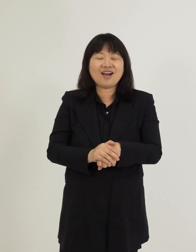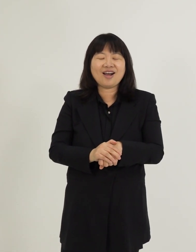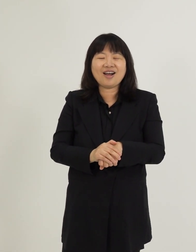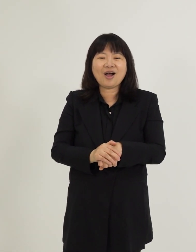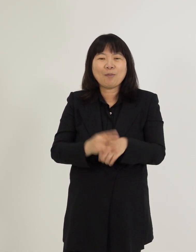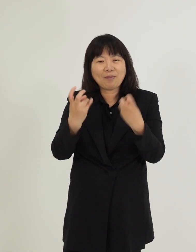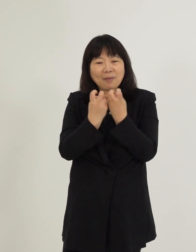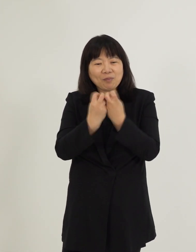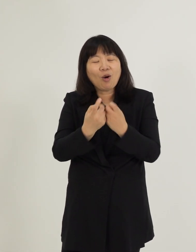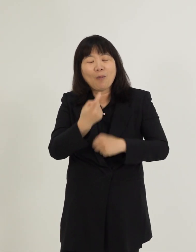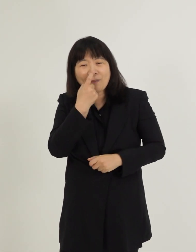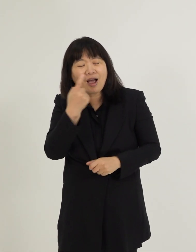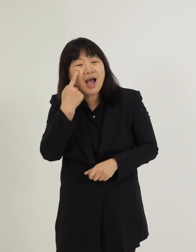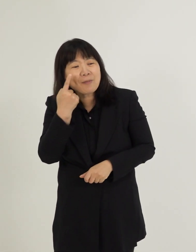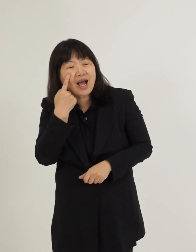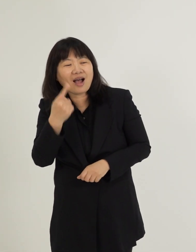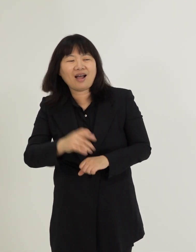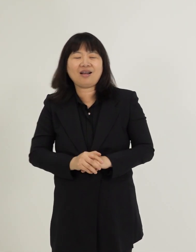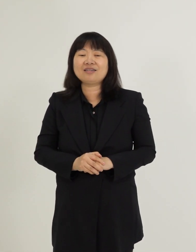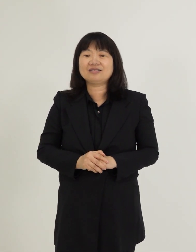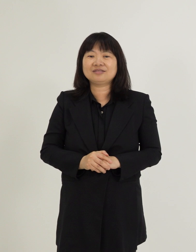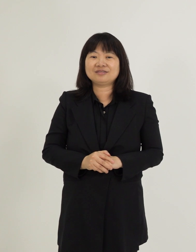배워라. 근데